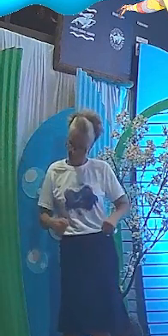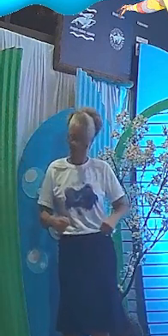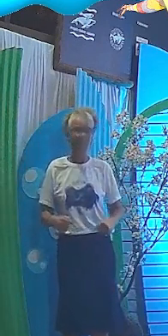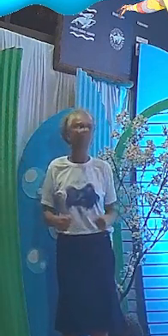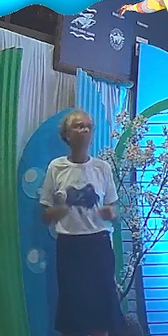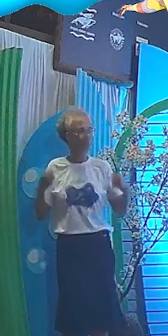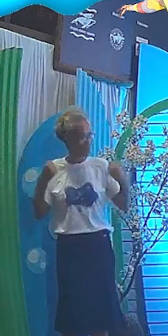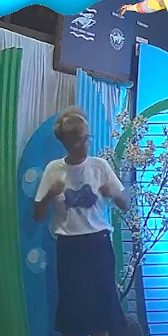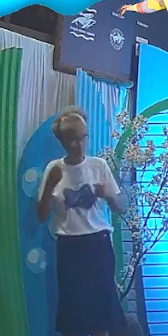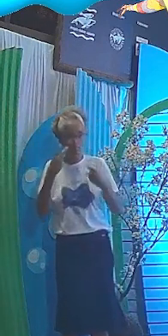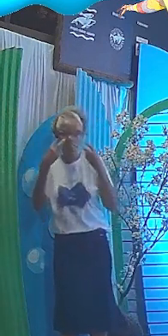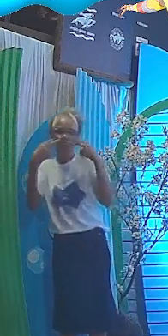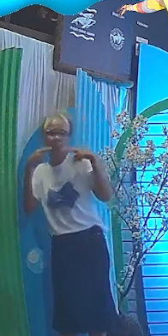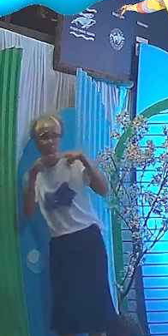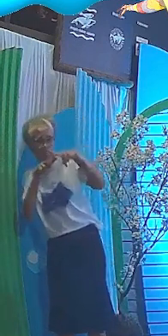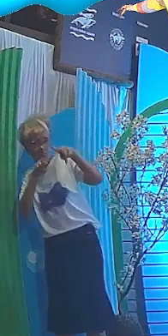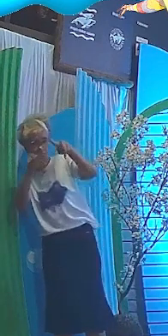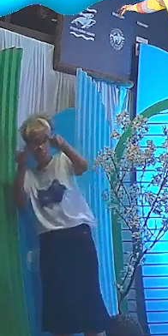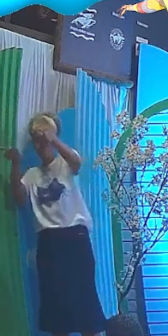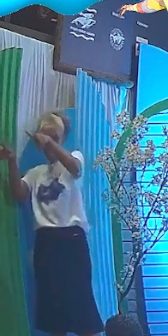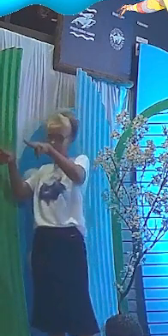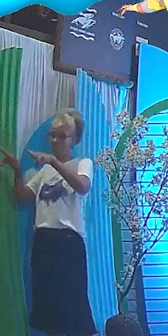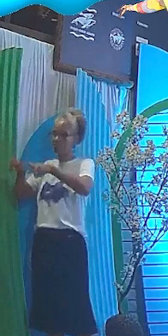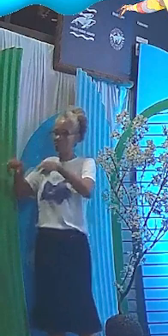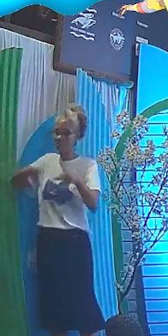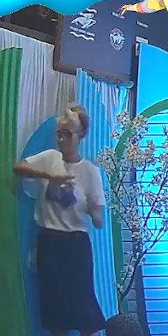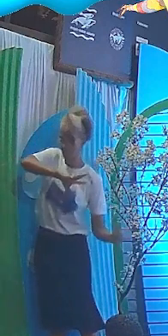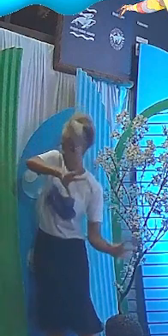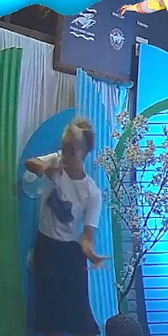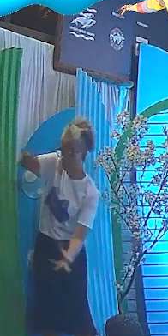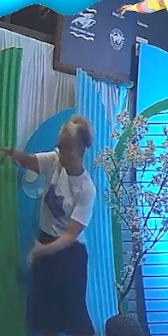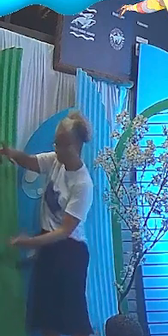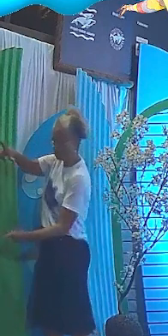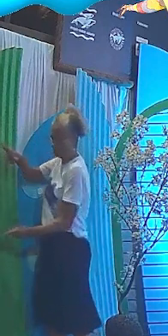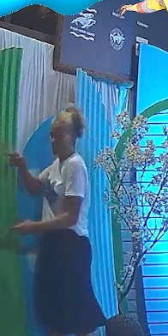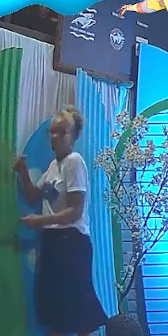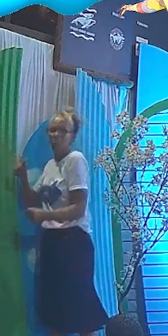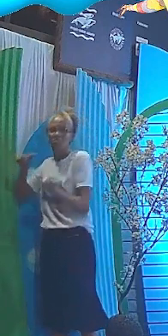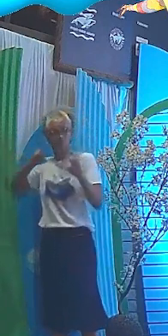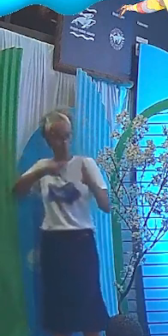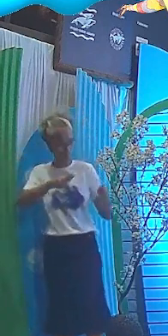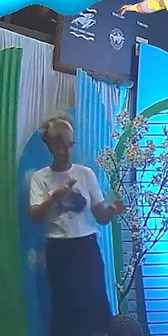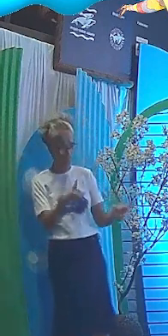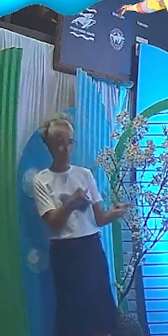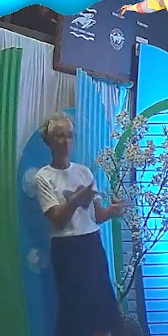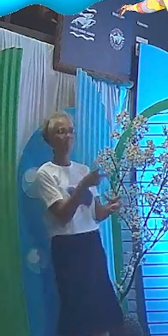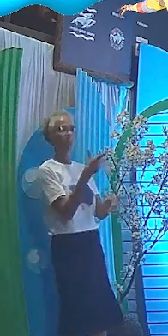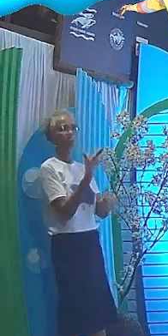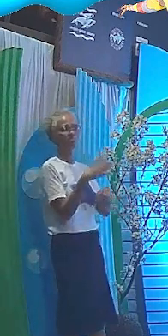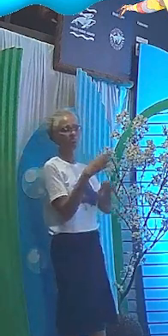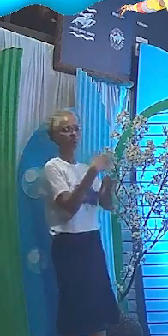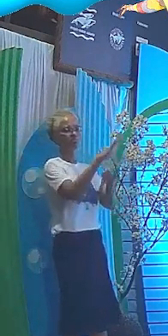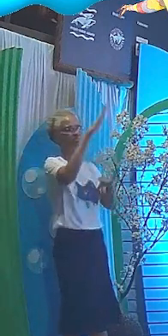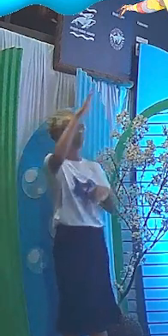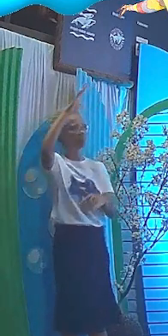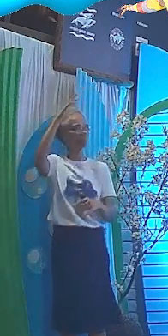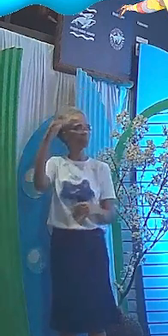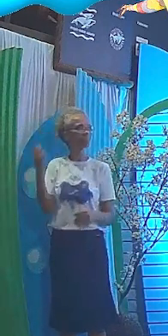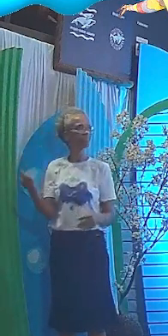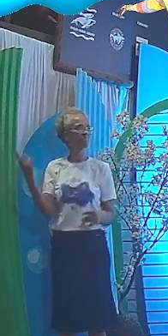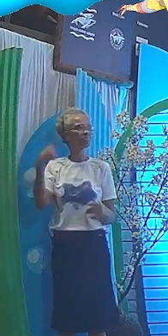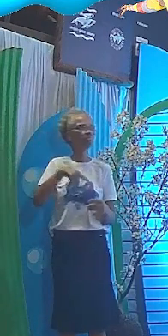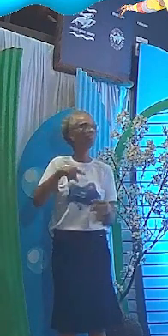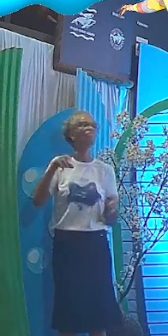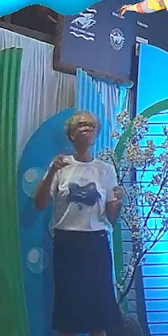dever mostrar que o mundo é plural, que o mundo é diferente, que o mundo é como a maré, né? Você encosta em um lado, é de um jeito, no outro é de